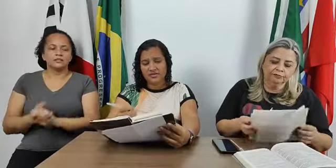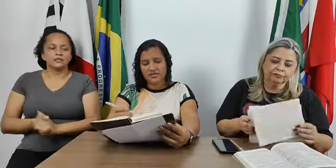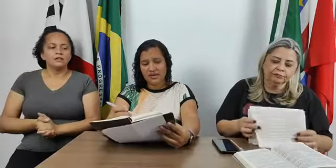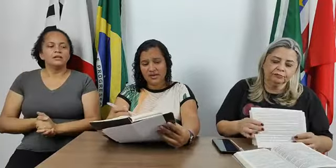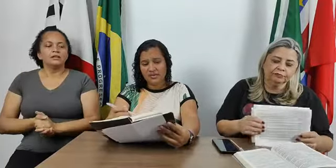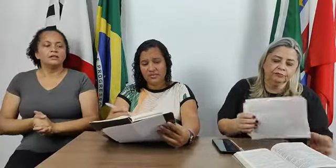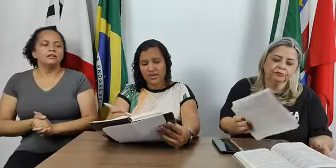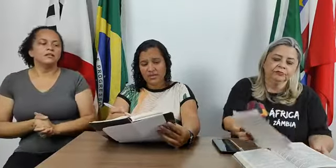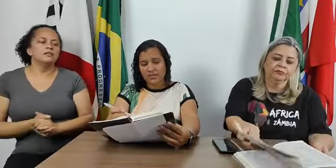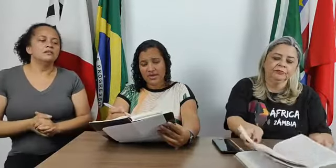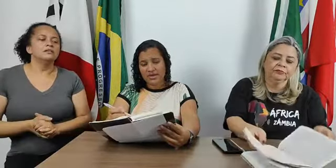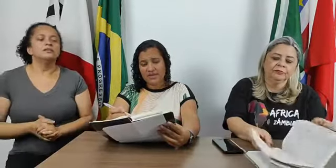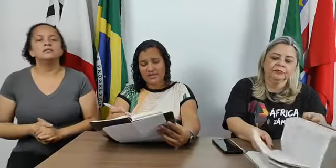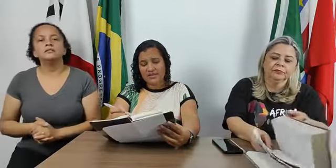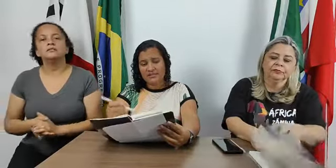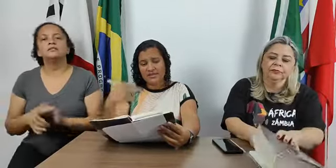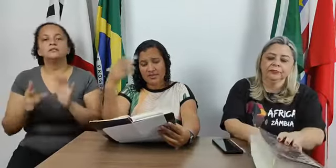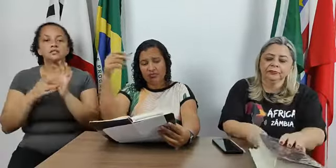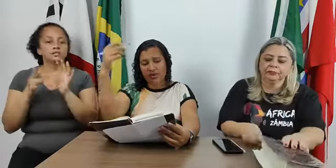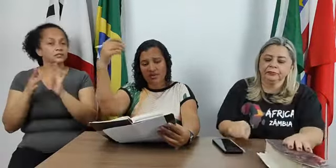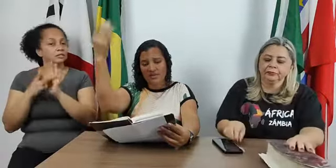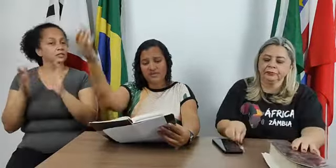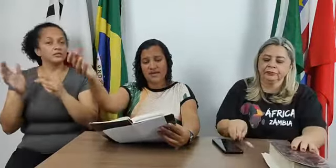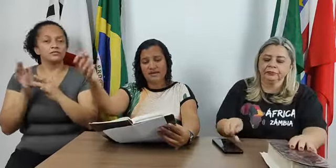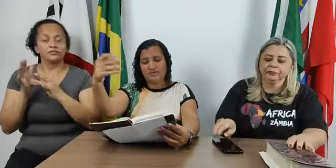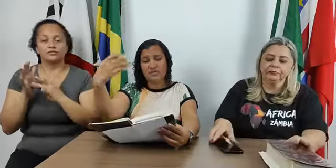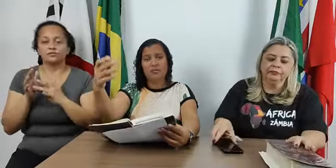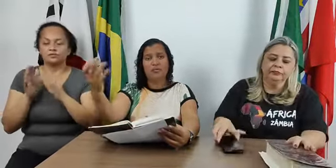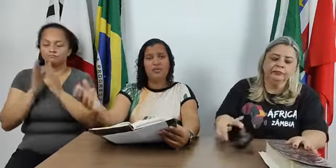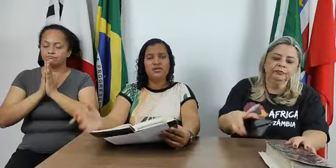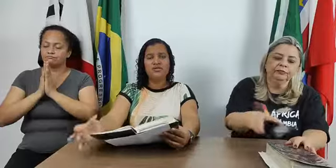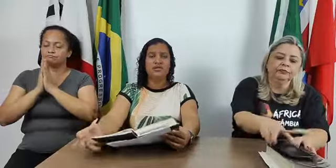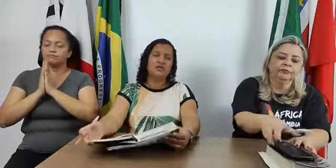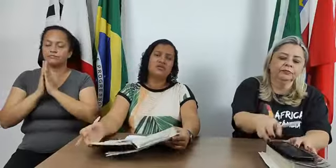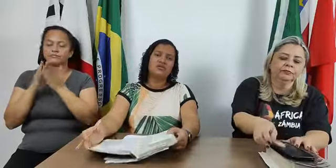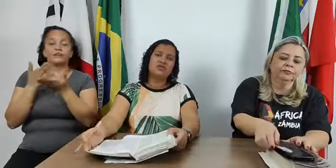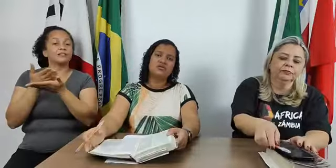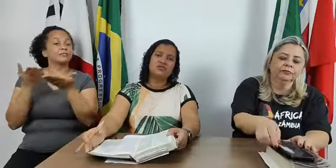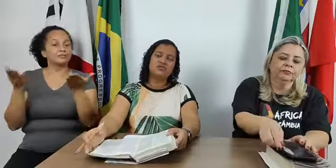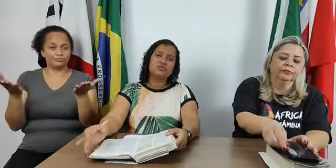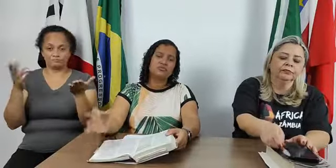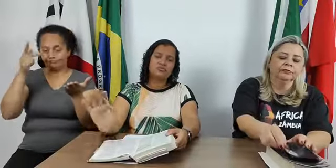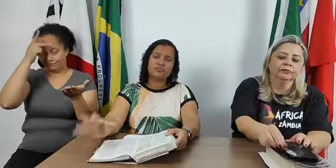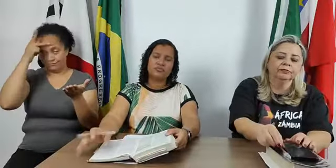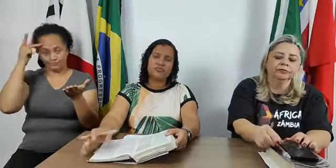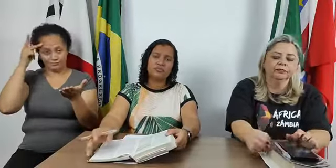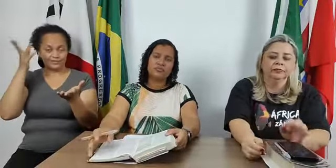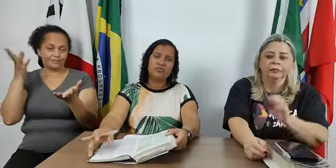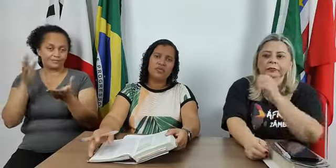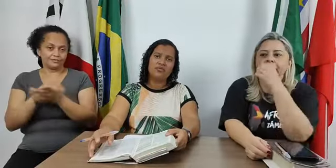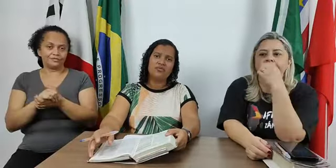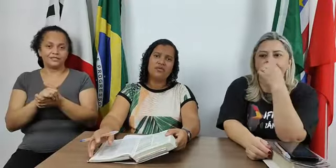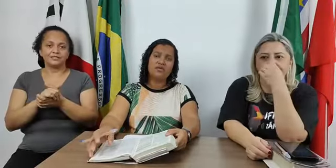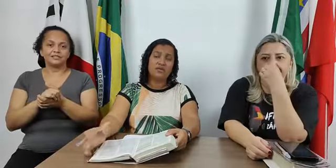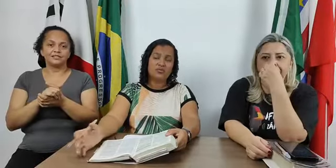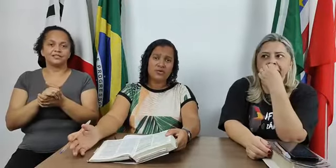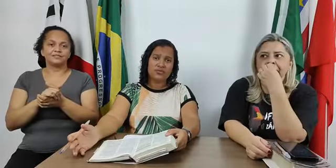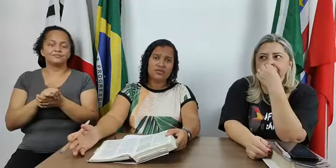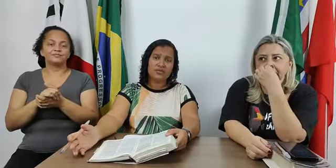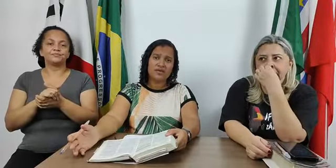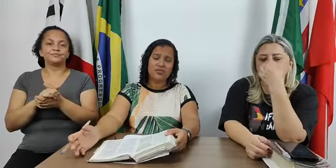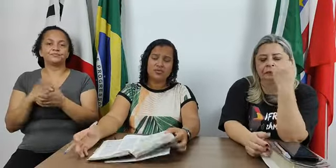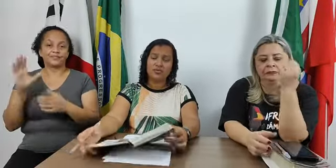aqui a gente leu por aqueles que também seriam alcançados depois que Jesus fosse para o céu. E